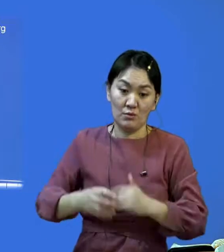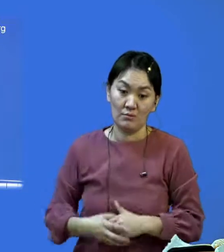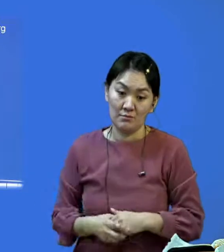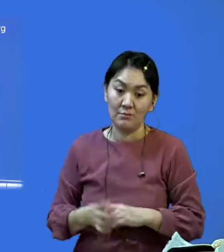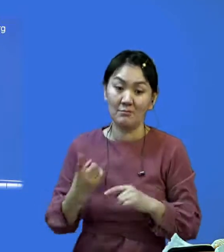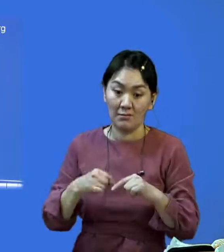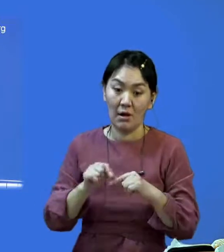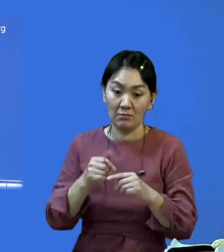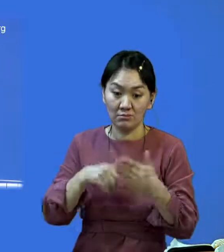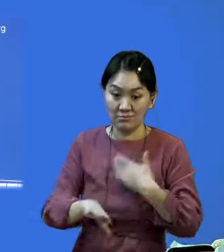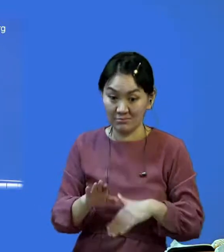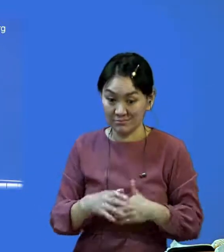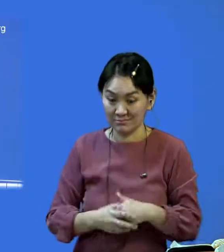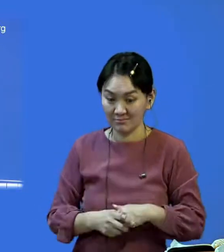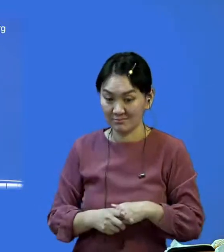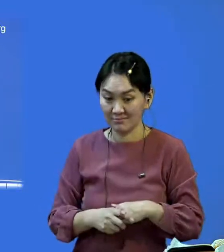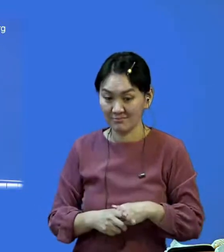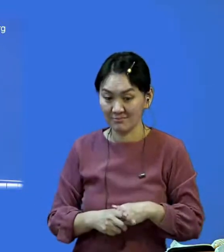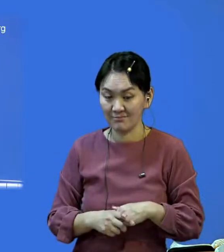Гэтэл